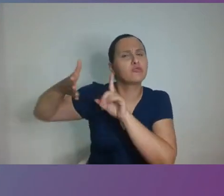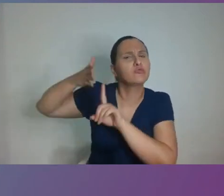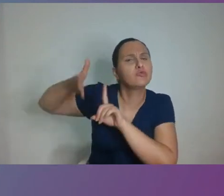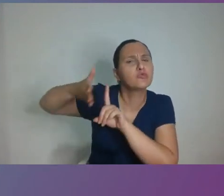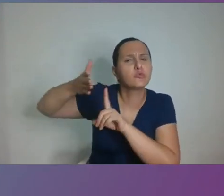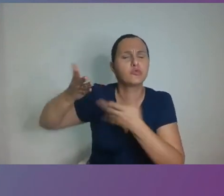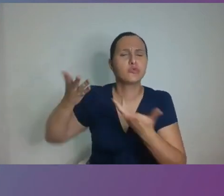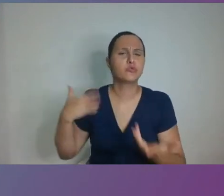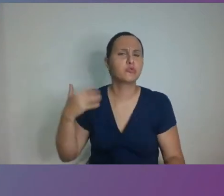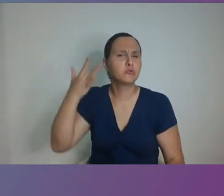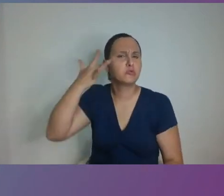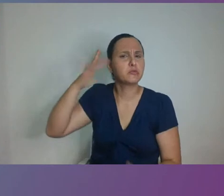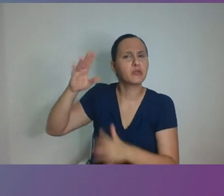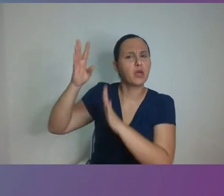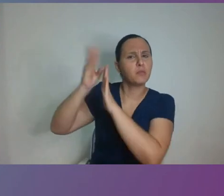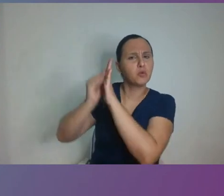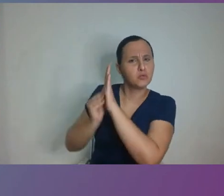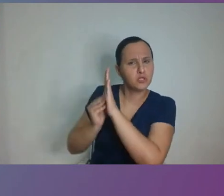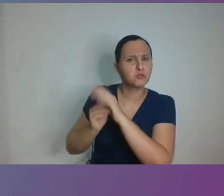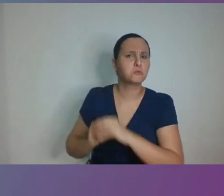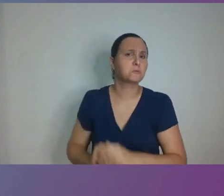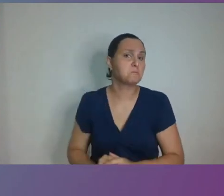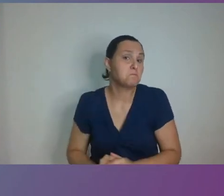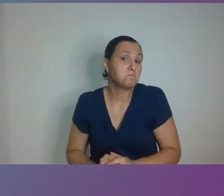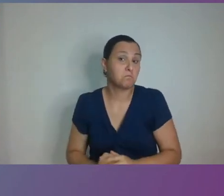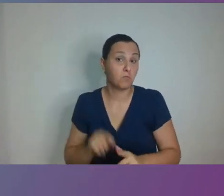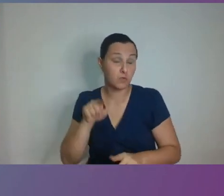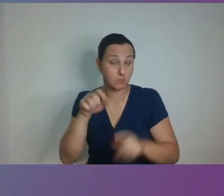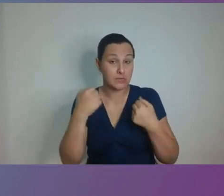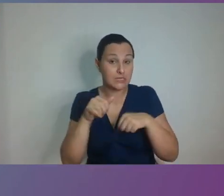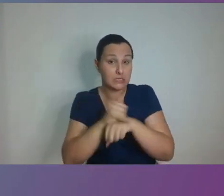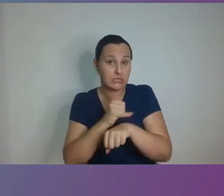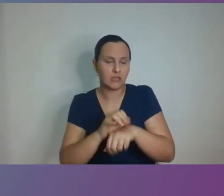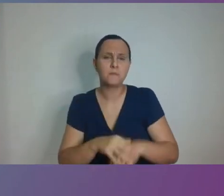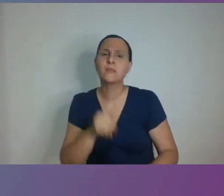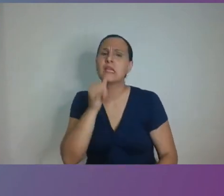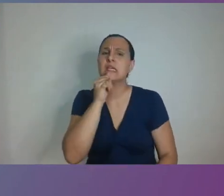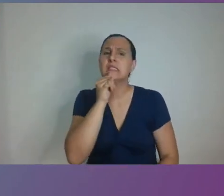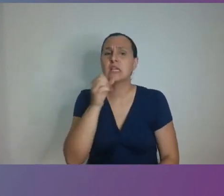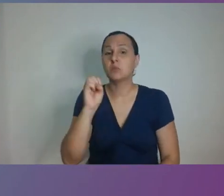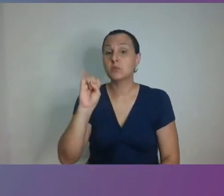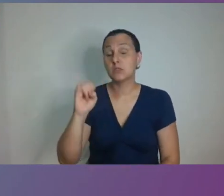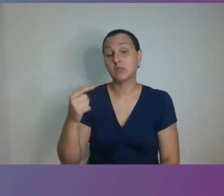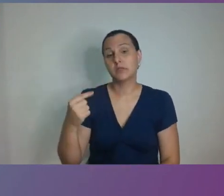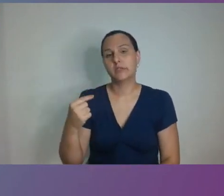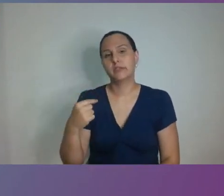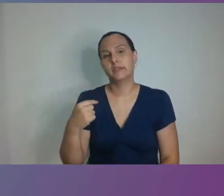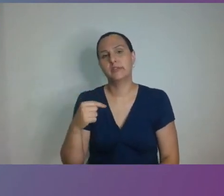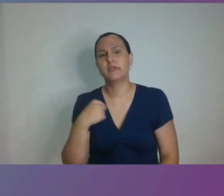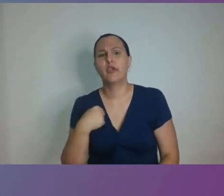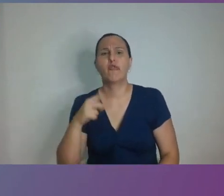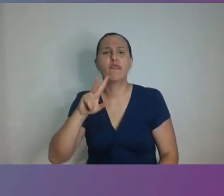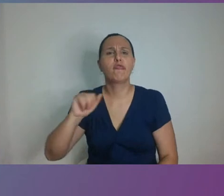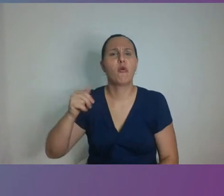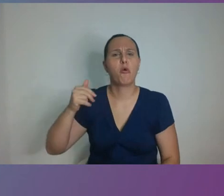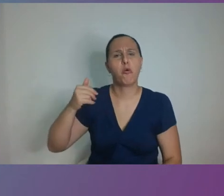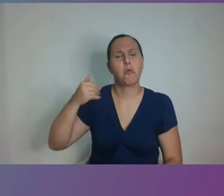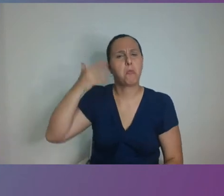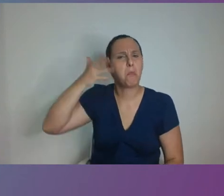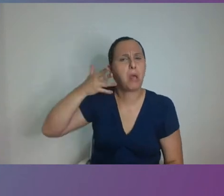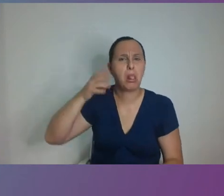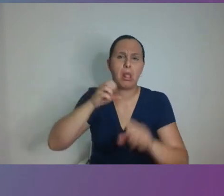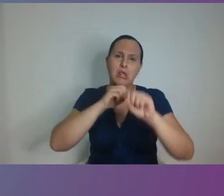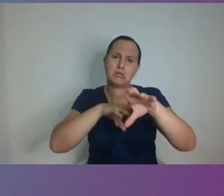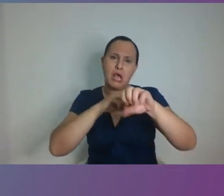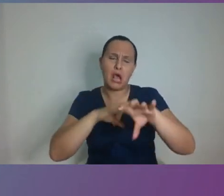me interpretar, se eu não mandei material com antecedência, o que essa pessoa pode fazer? Pegar as minhas publicações,